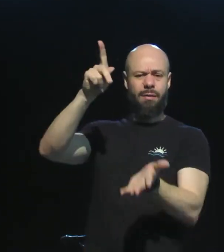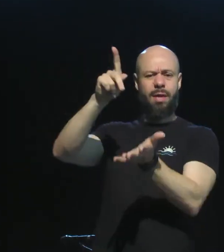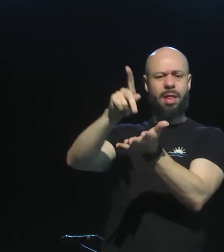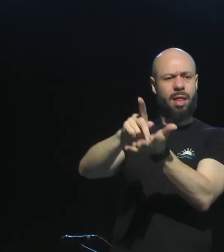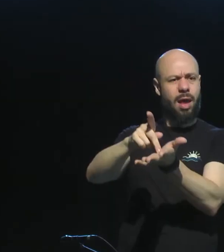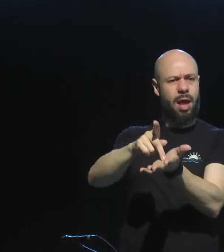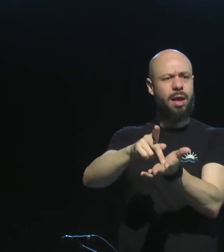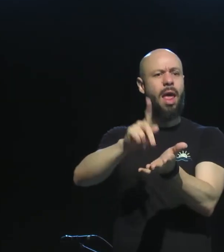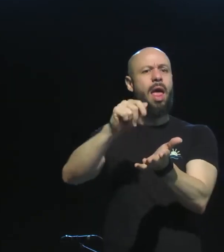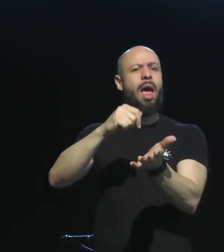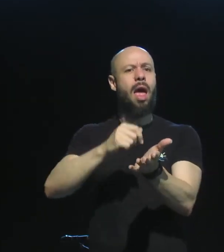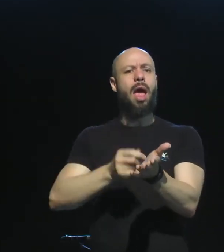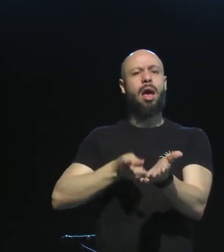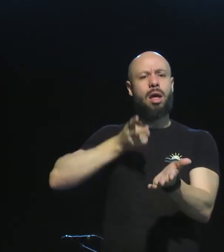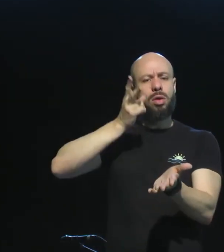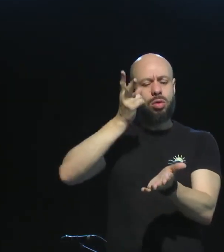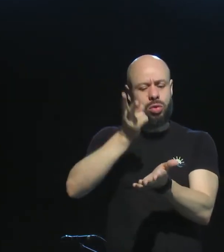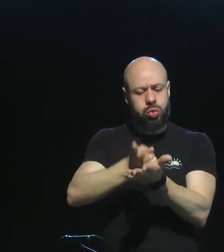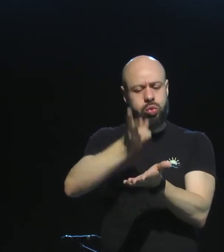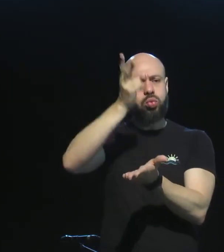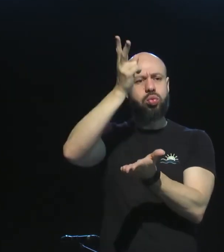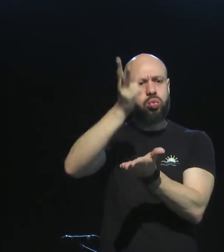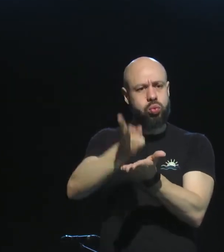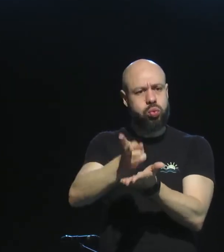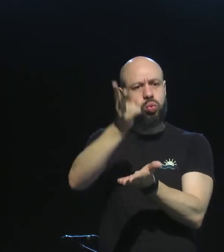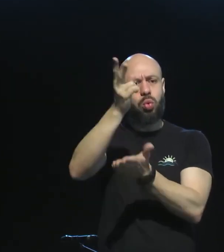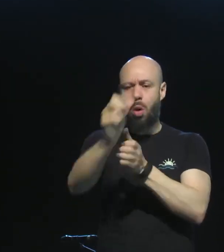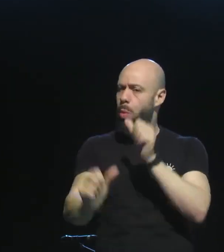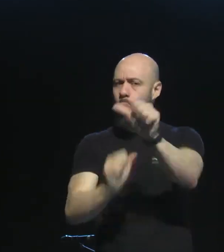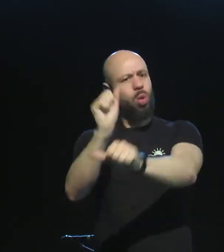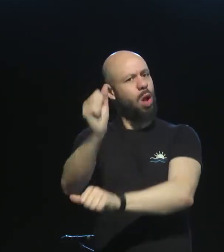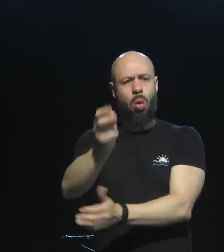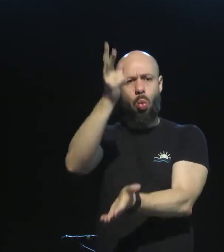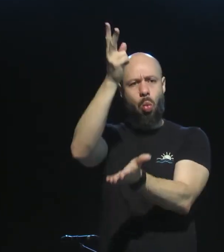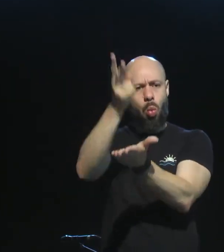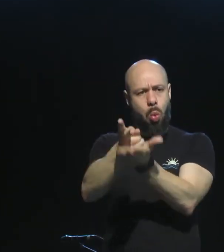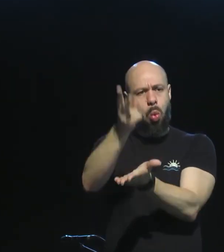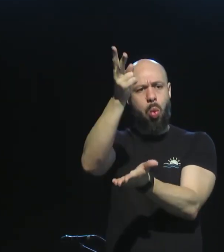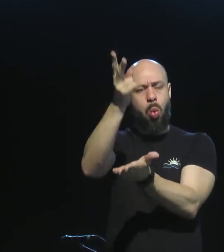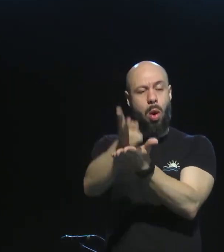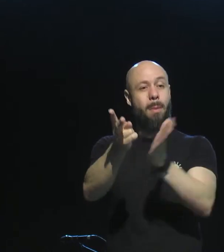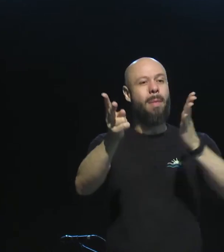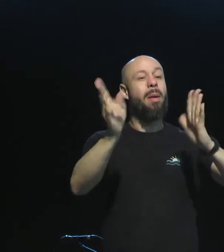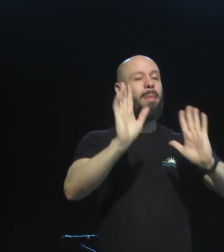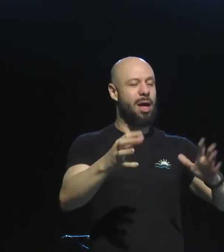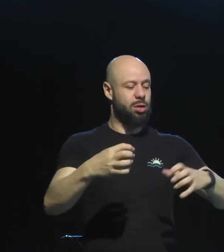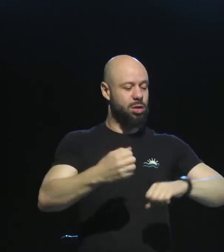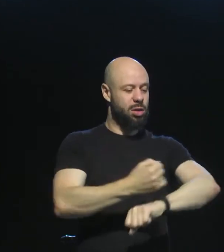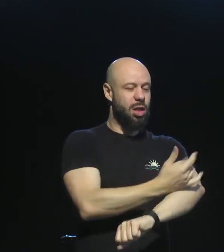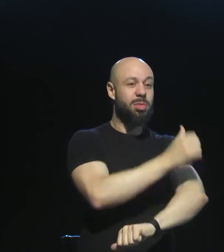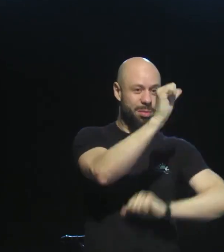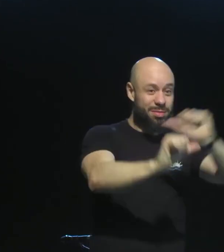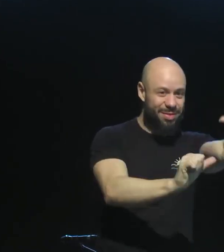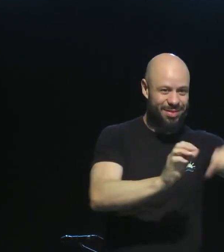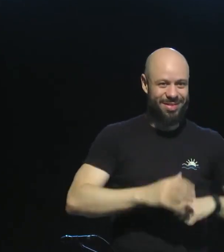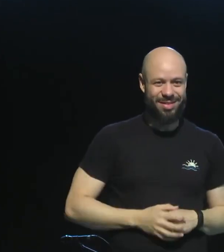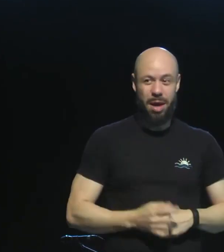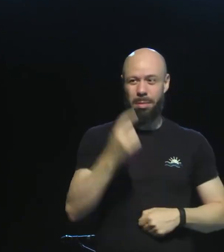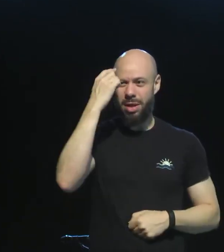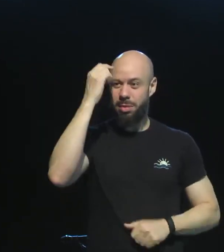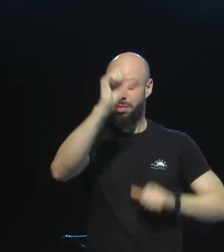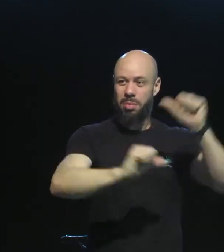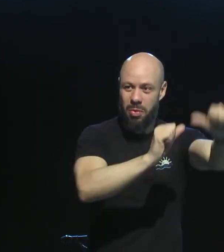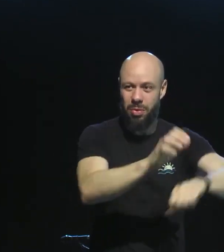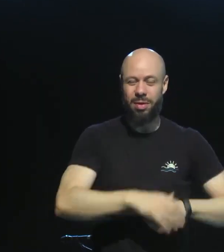algo constante, se a verdade não for algo absoluto que serve para todos, em todos os lugares, em todos os